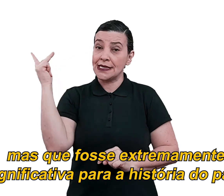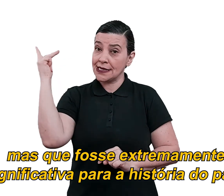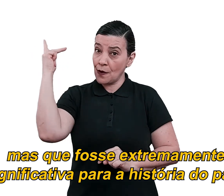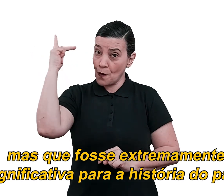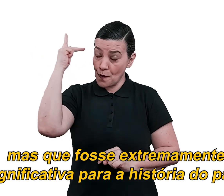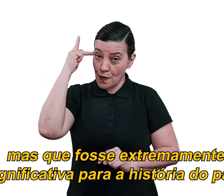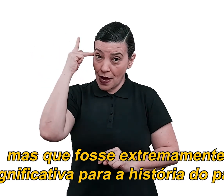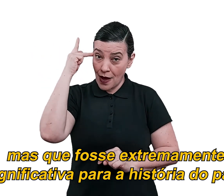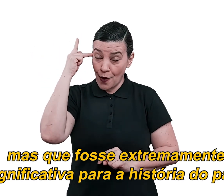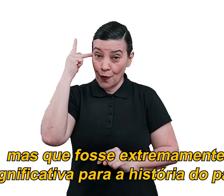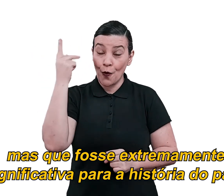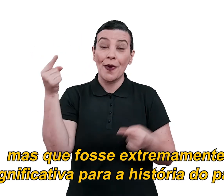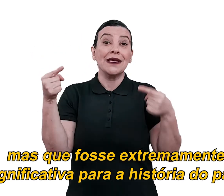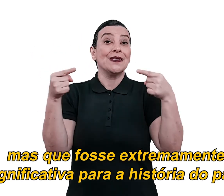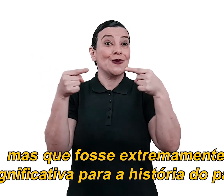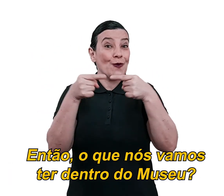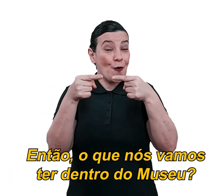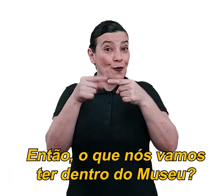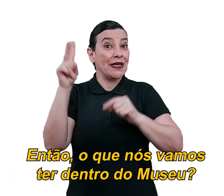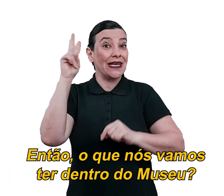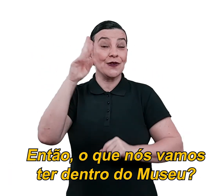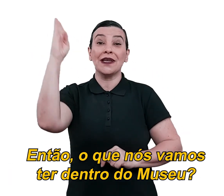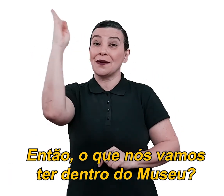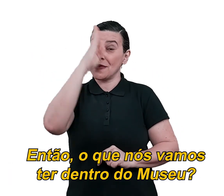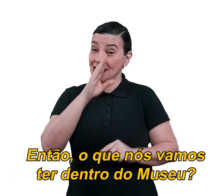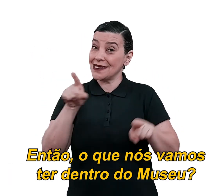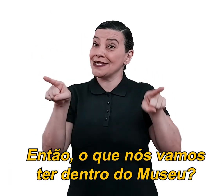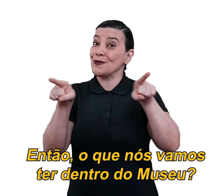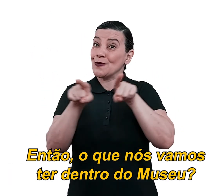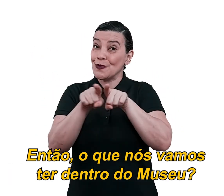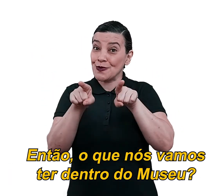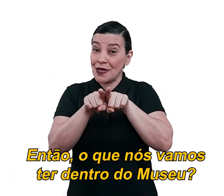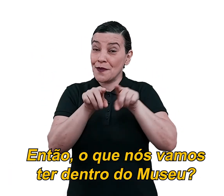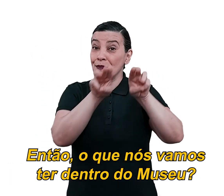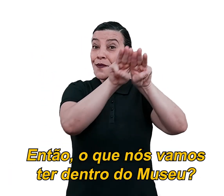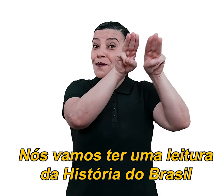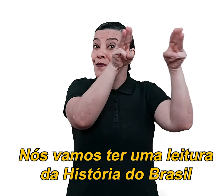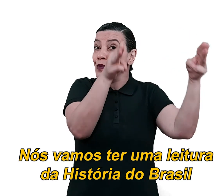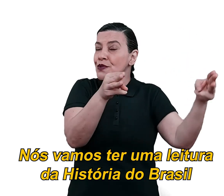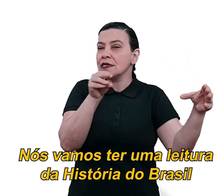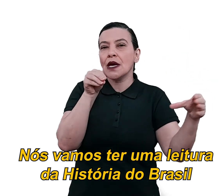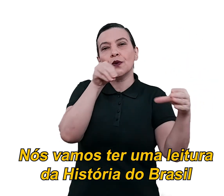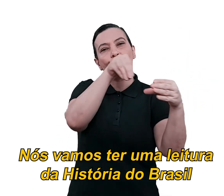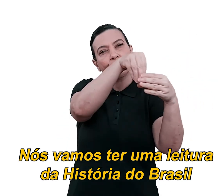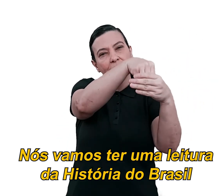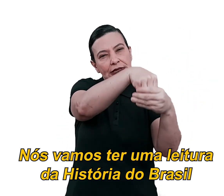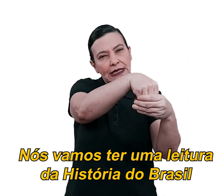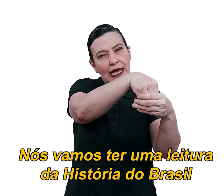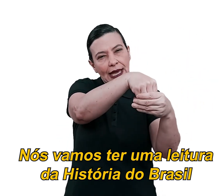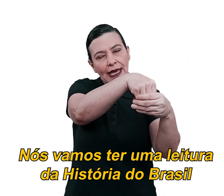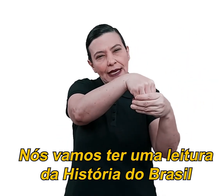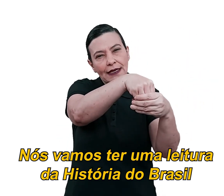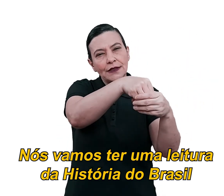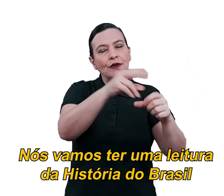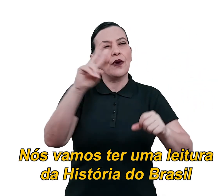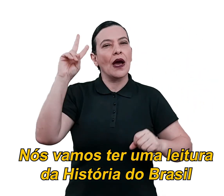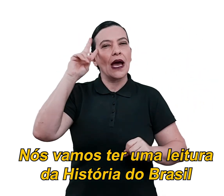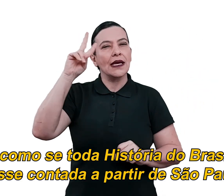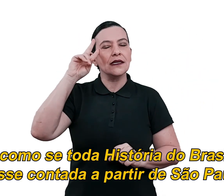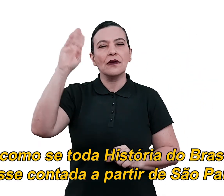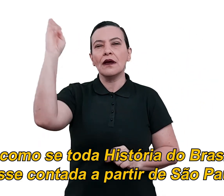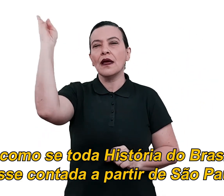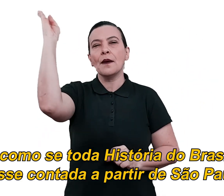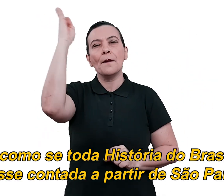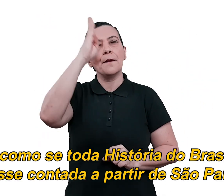extremamente significativa para a história do país. Então, o que nós vamos ter dentro do museu? Nós vamos ter uma leitura da história do